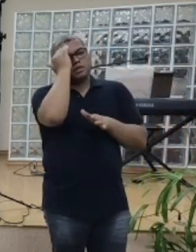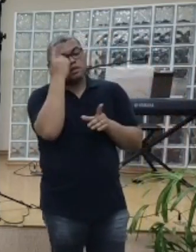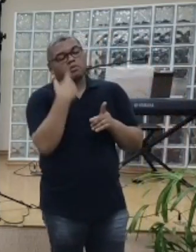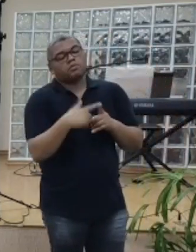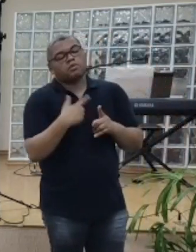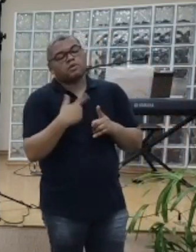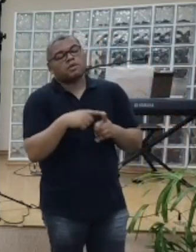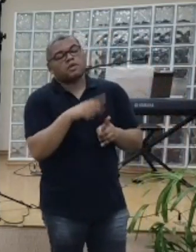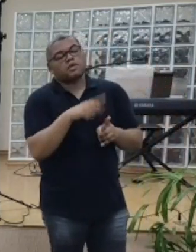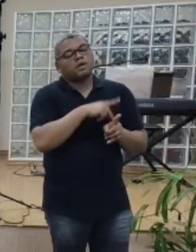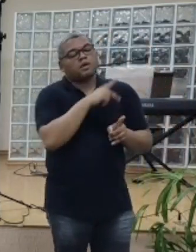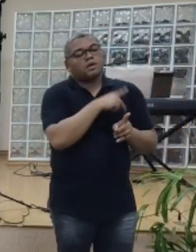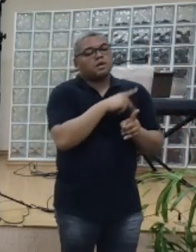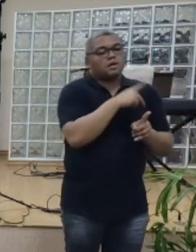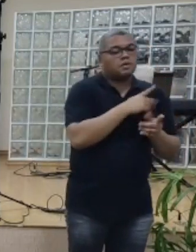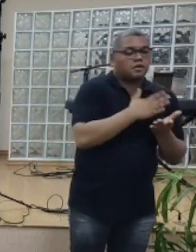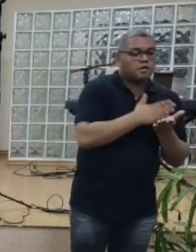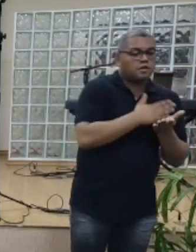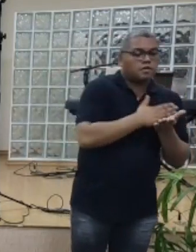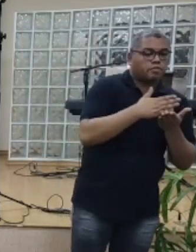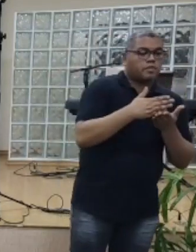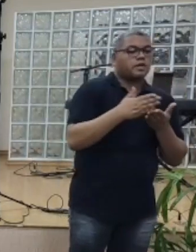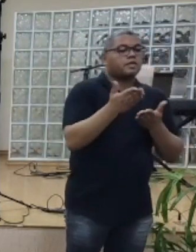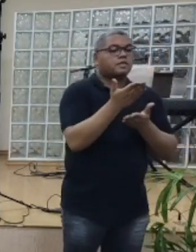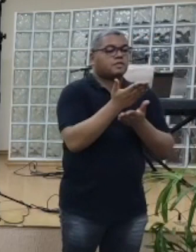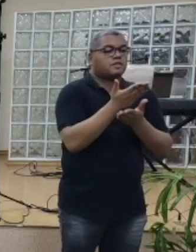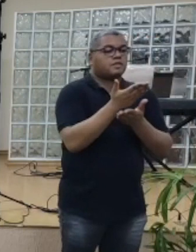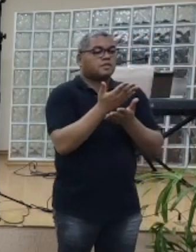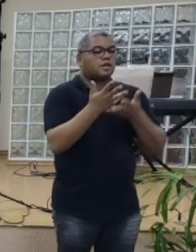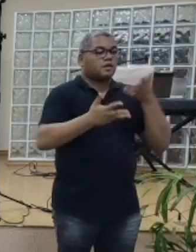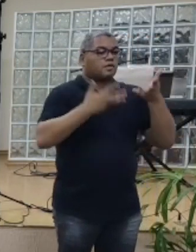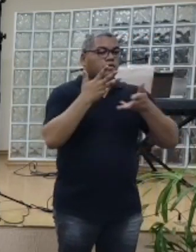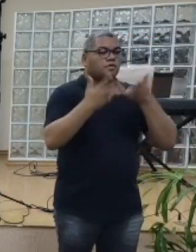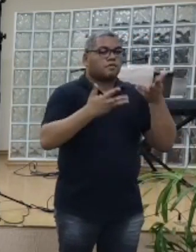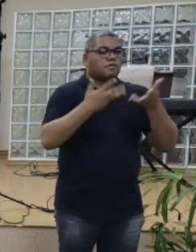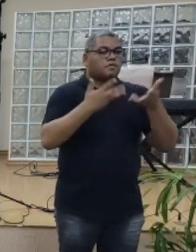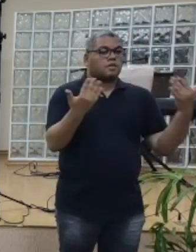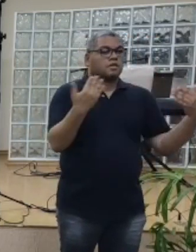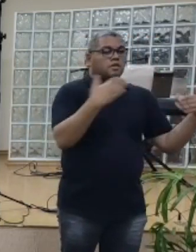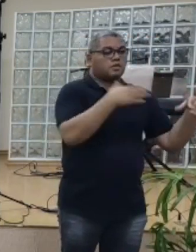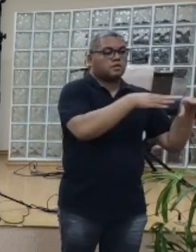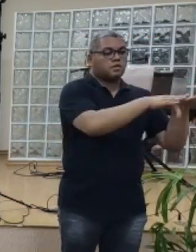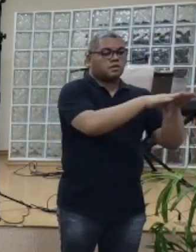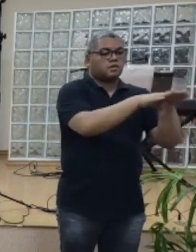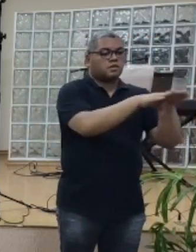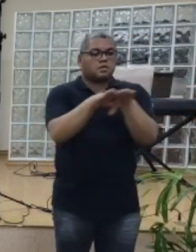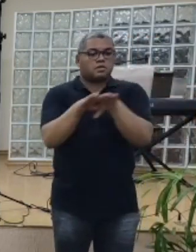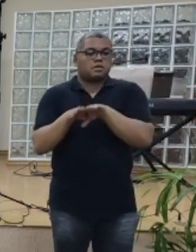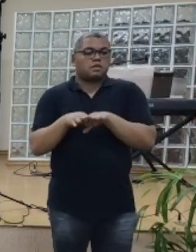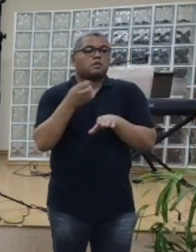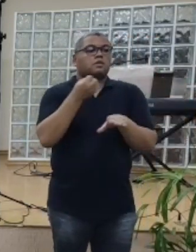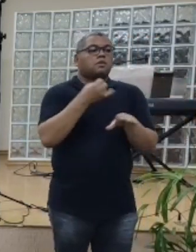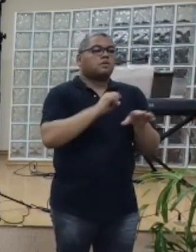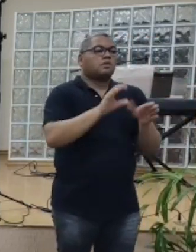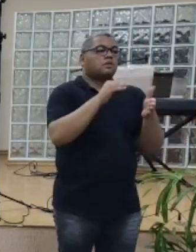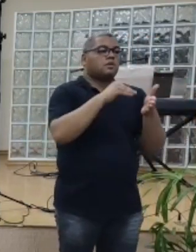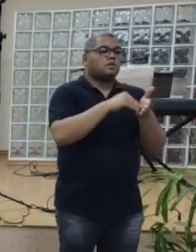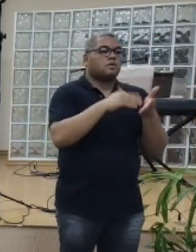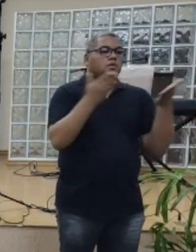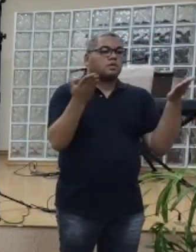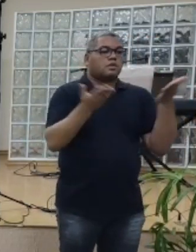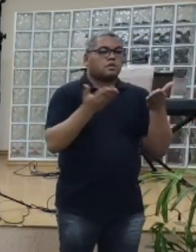Paulo começa a tratar de igualdade agora. Então, se até agora ele veio